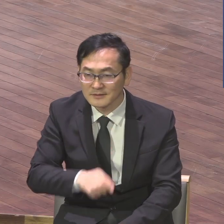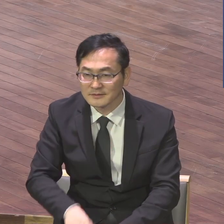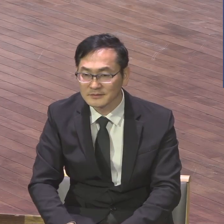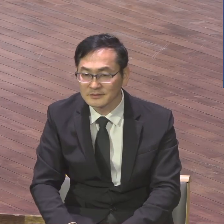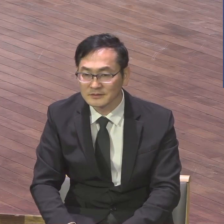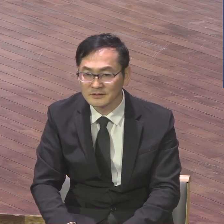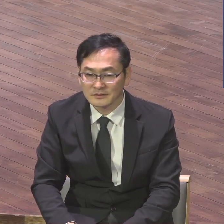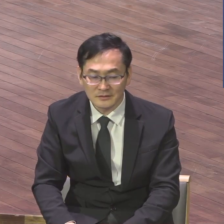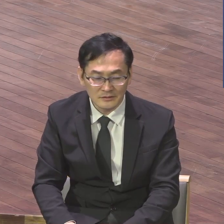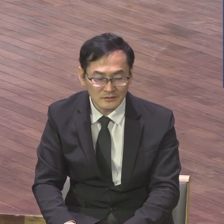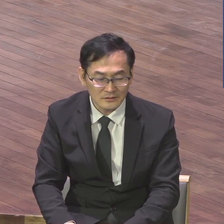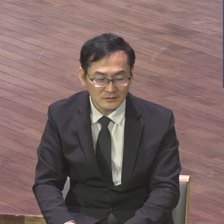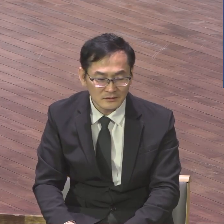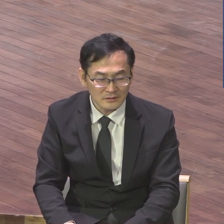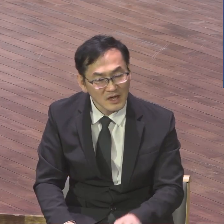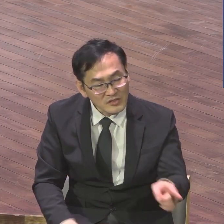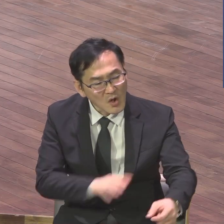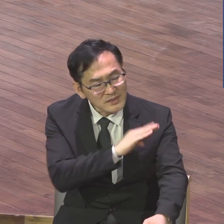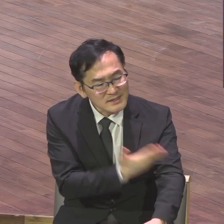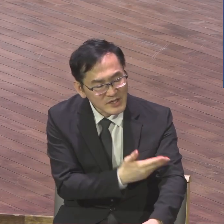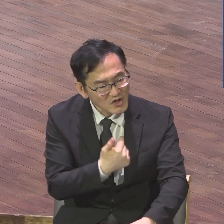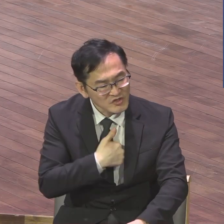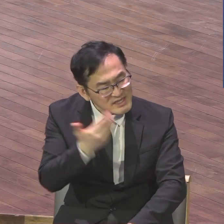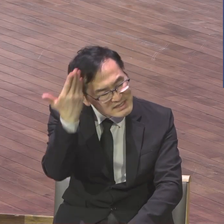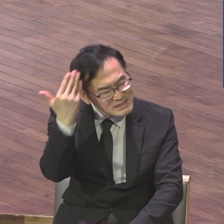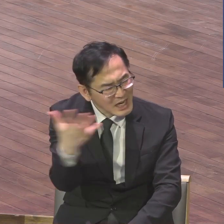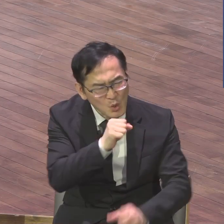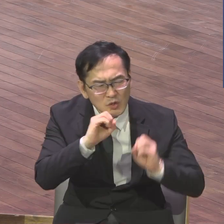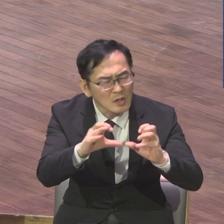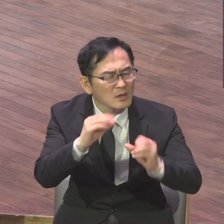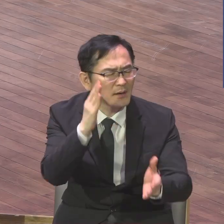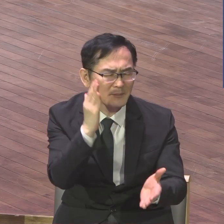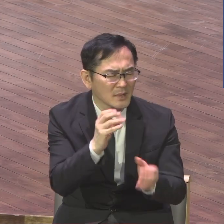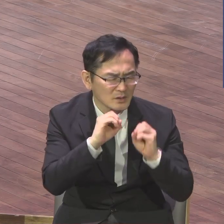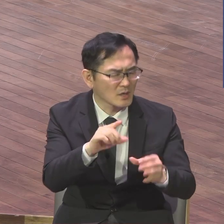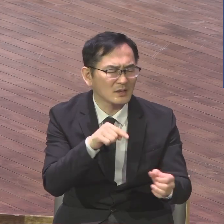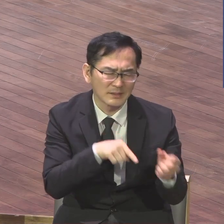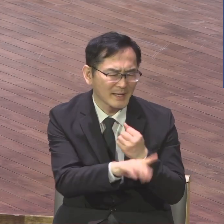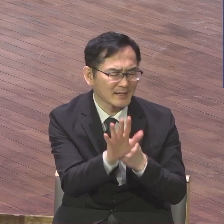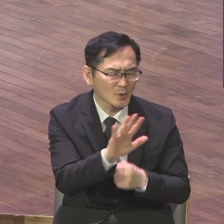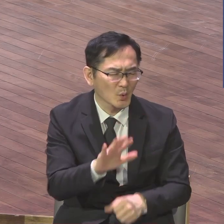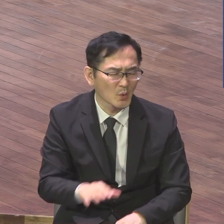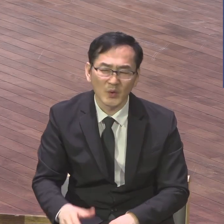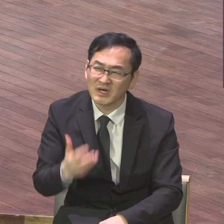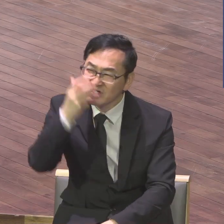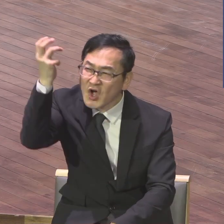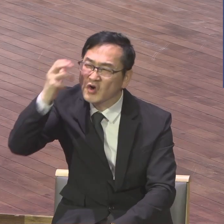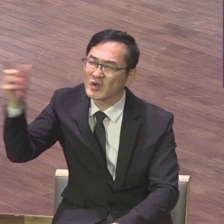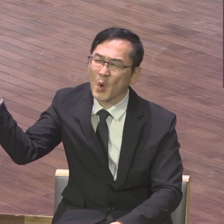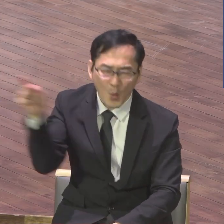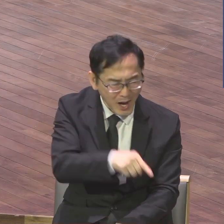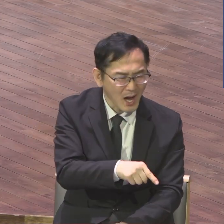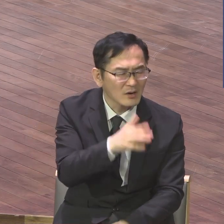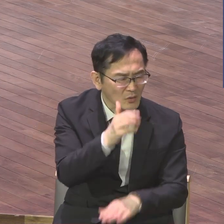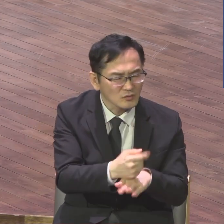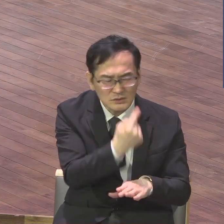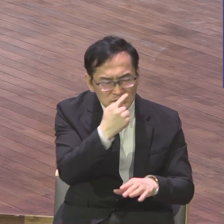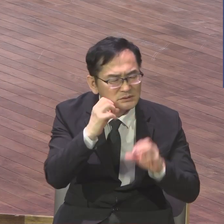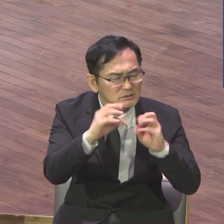우리의 힘과 능력이 아니고 네 실력이 아니라 성령의 권능으로 나의 증인이 될 수가